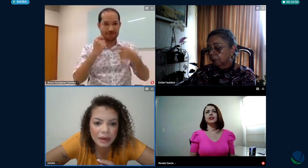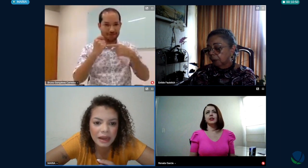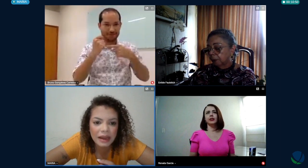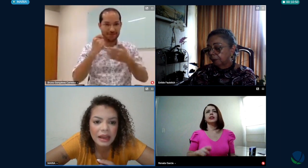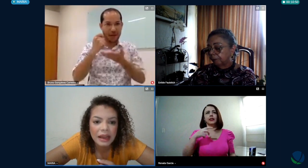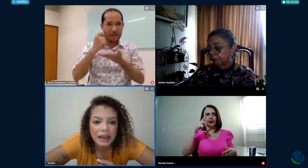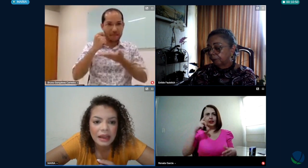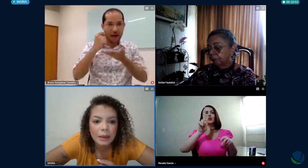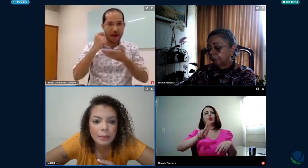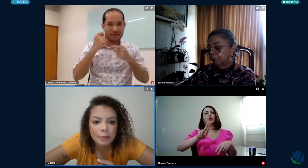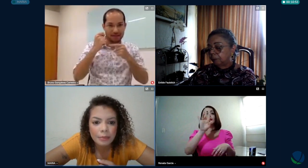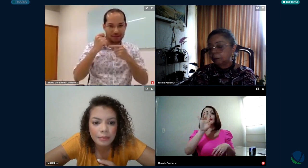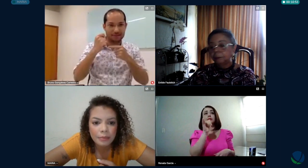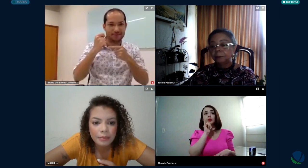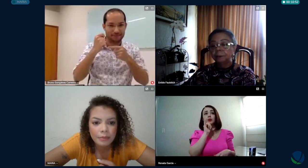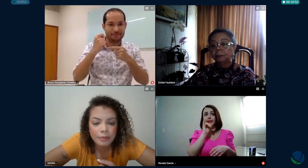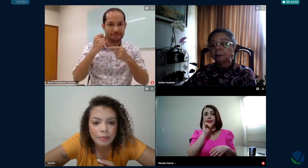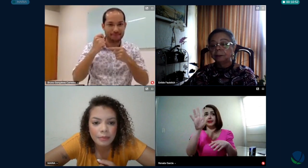Esse sinal para...